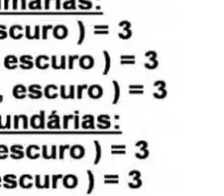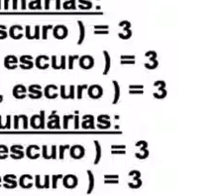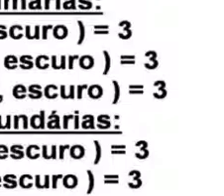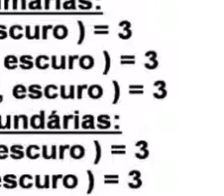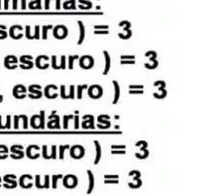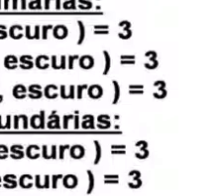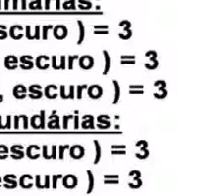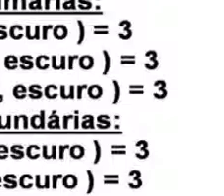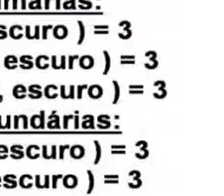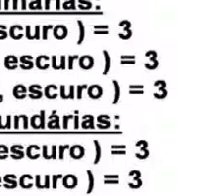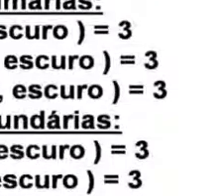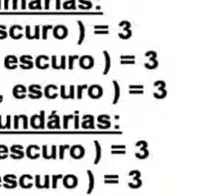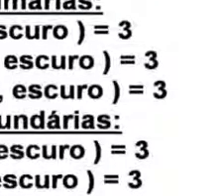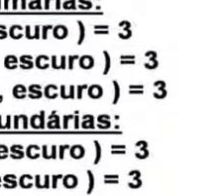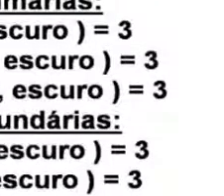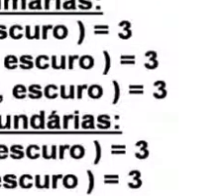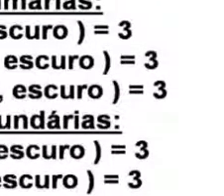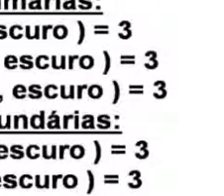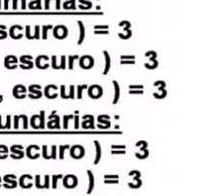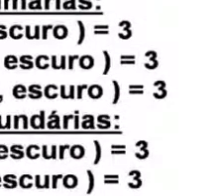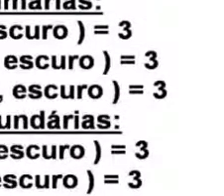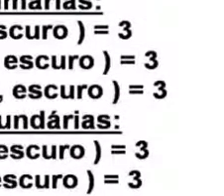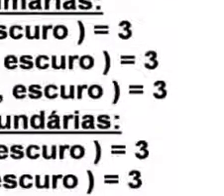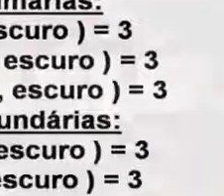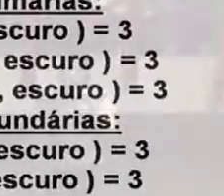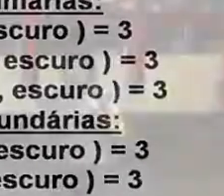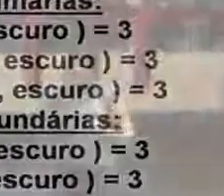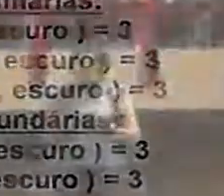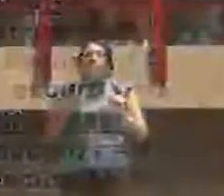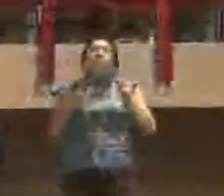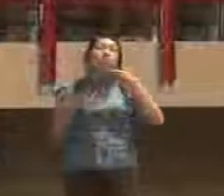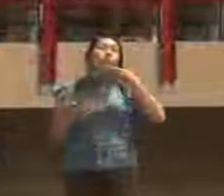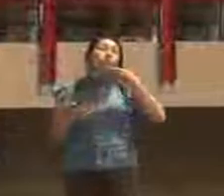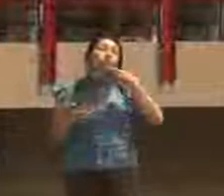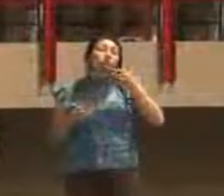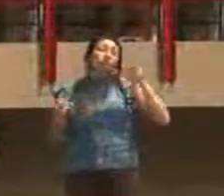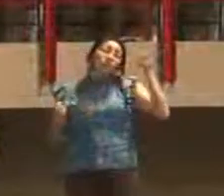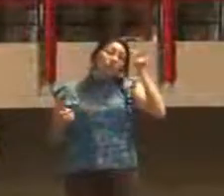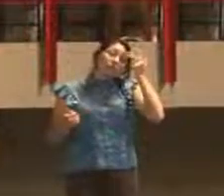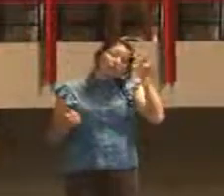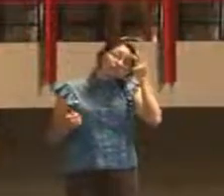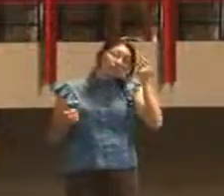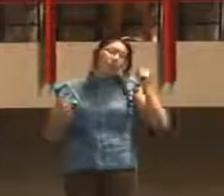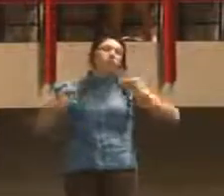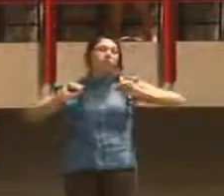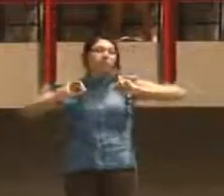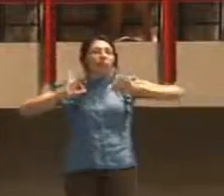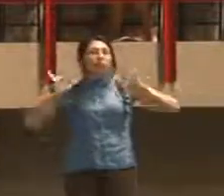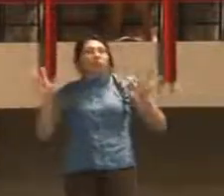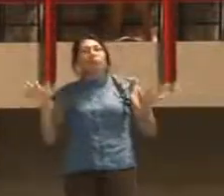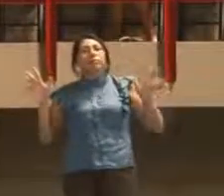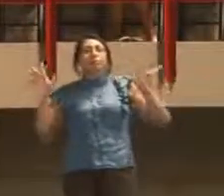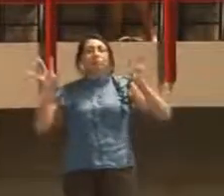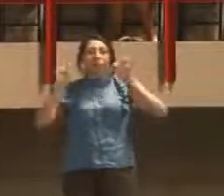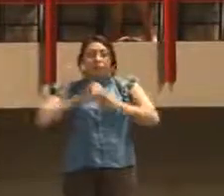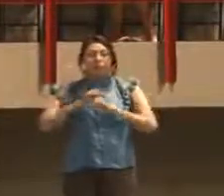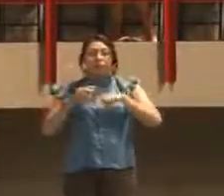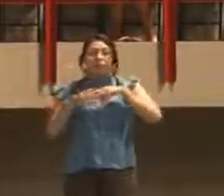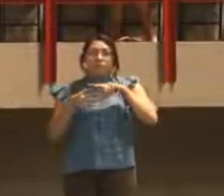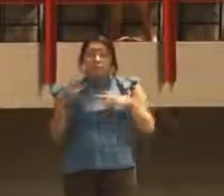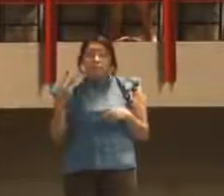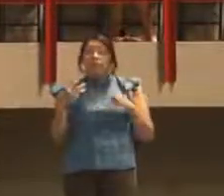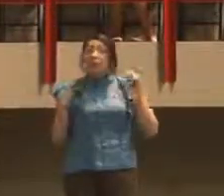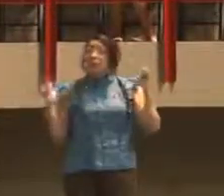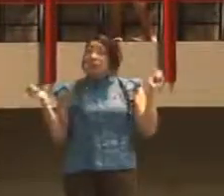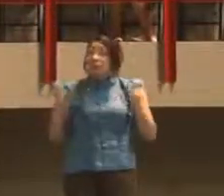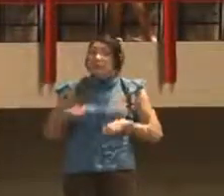Se usar o vermelho, normal, claro e escuro, mais 3. Agora as cores secundárias. Se eu misturar duas, né?